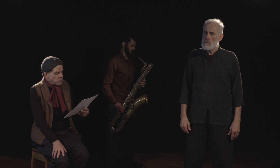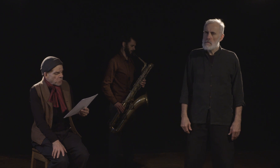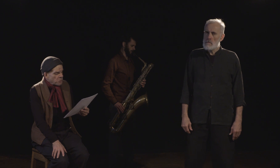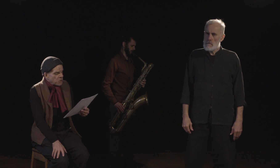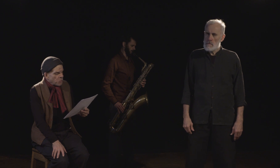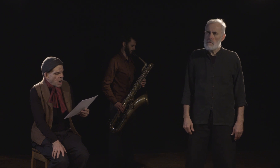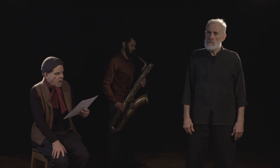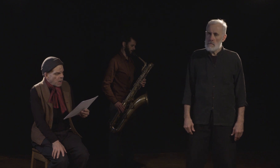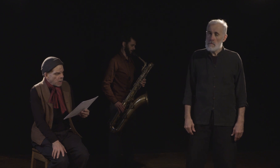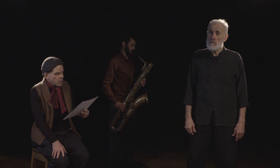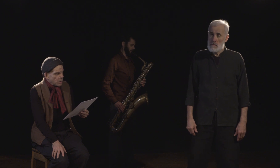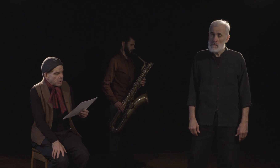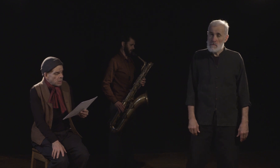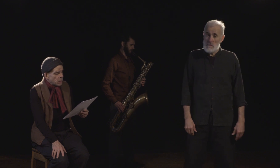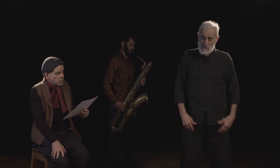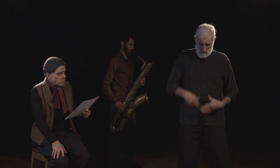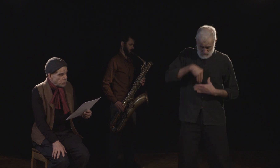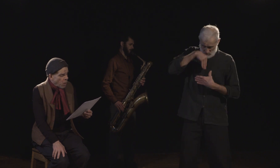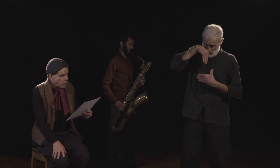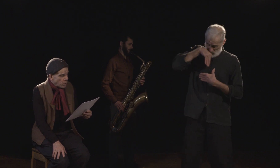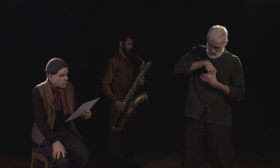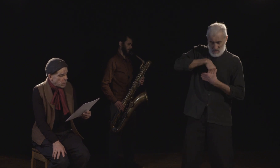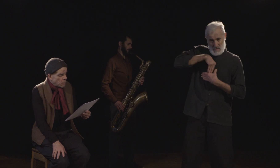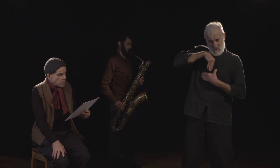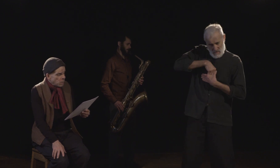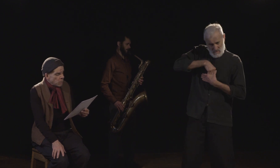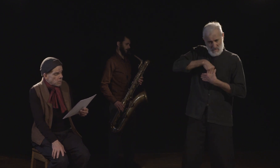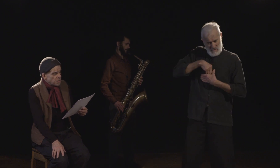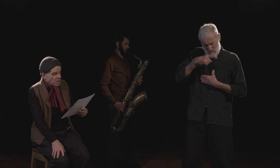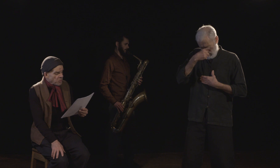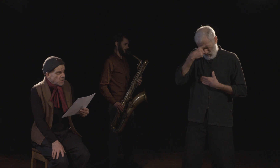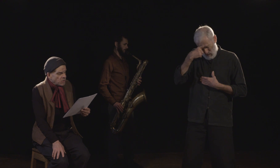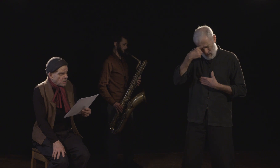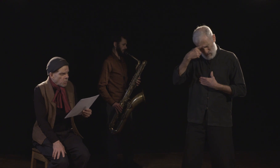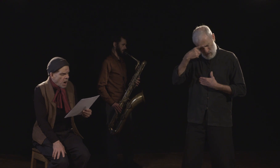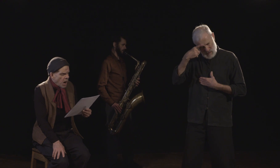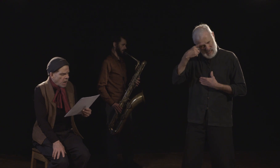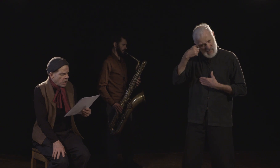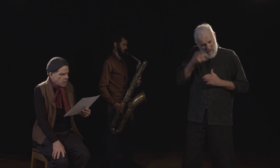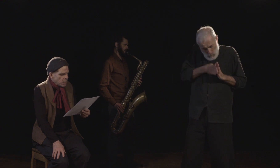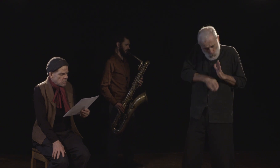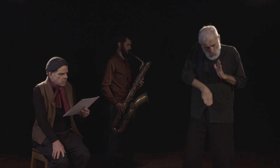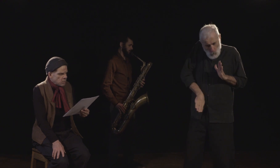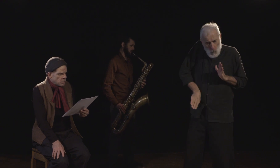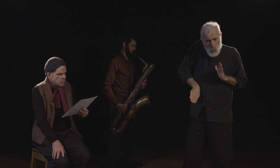C'est parce que c'est noir dedans. C'est vide et